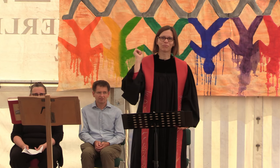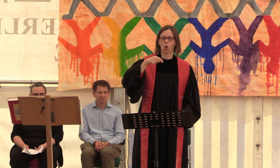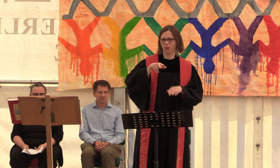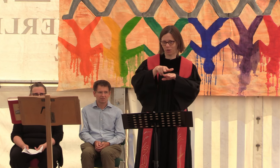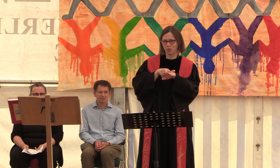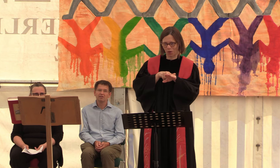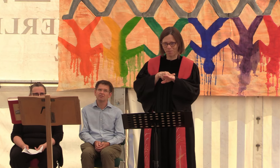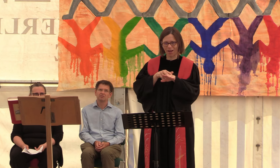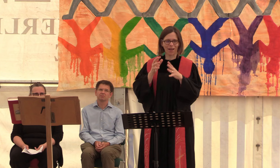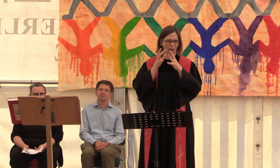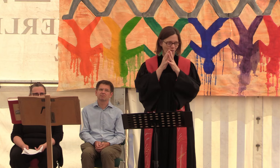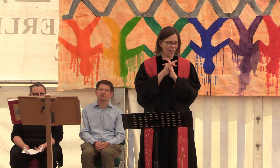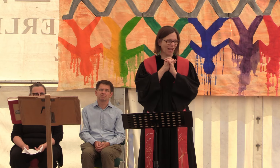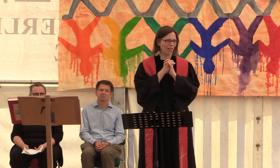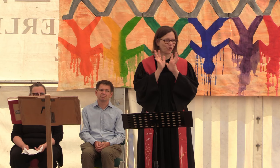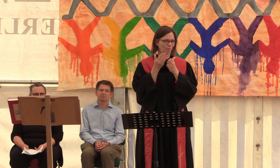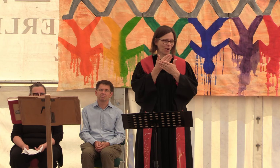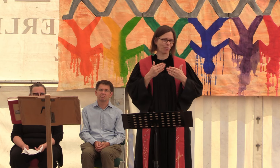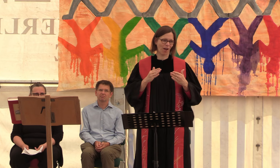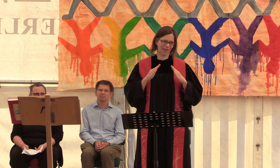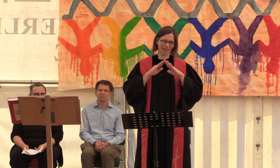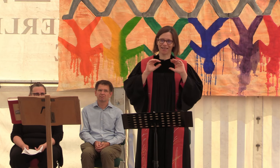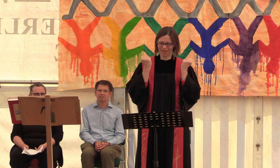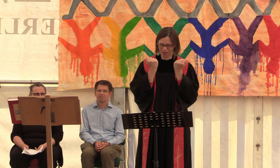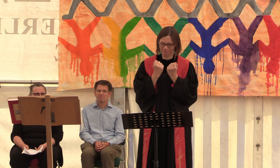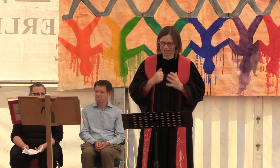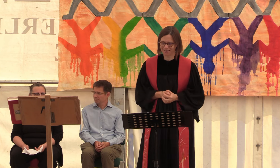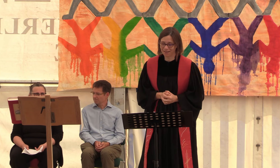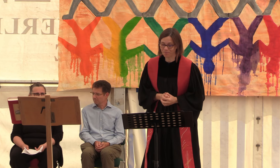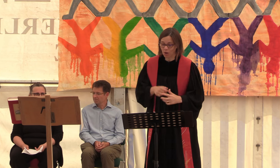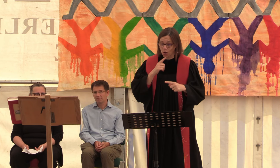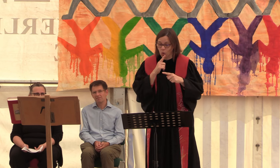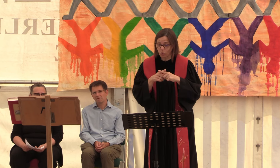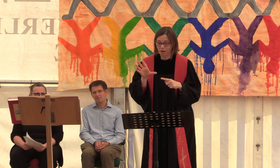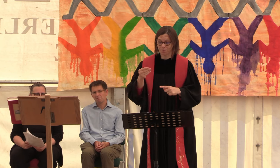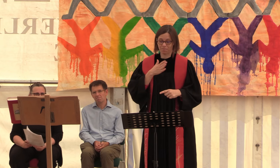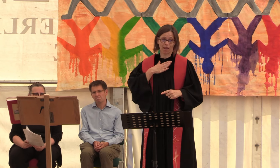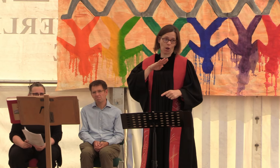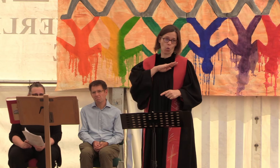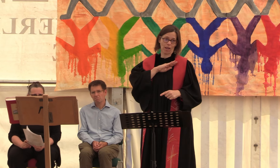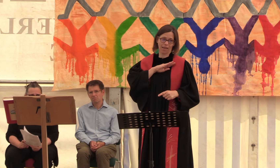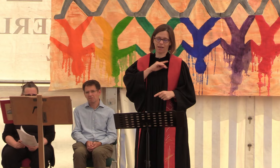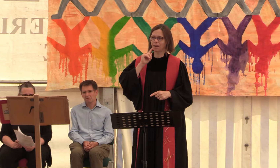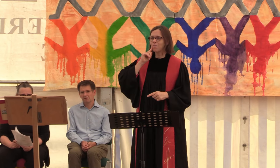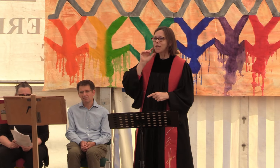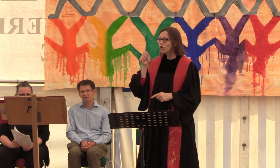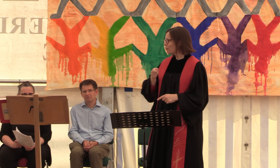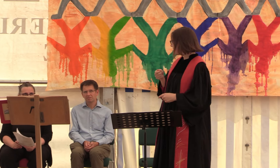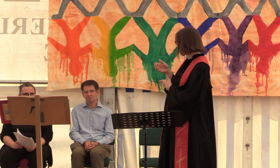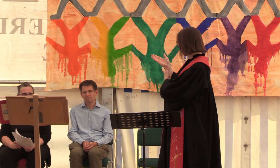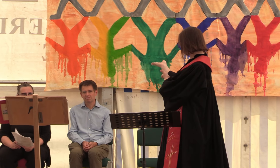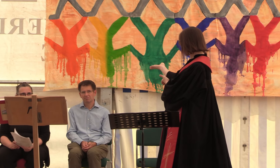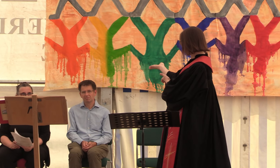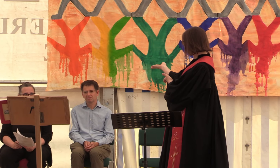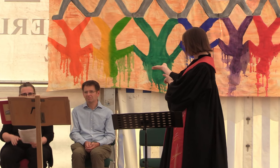Cornelia Roll aus Nürnberg von der Evangelischen Gehörlosenseelsorge. Und ich bin heute hier